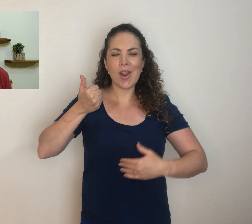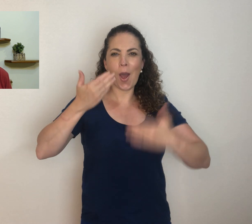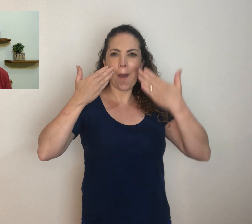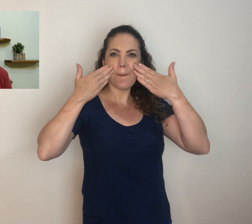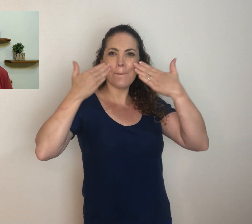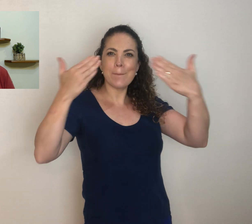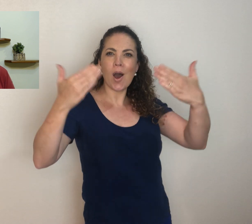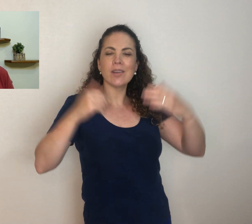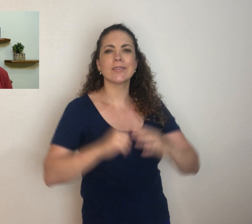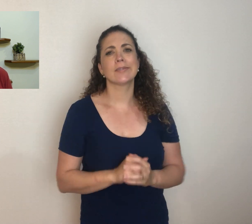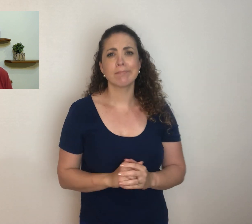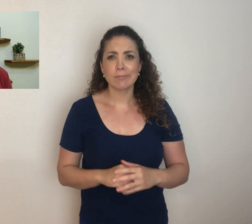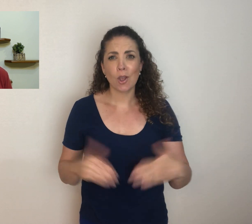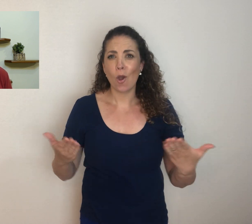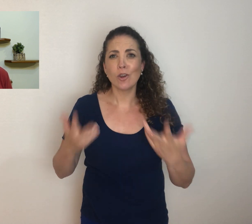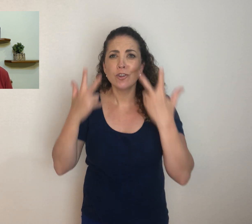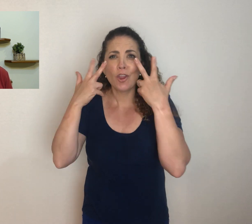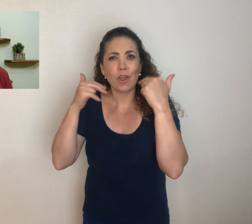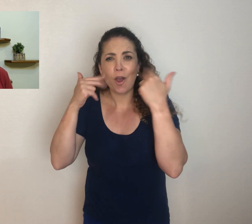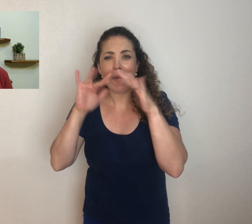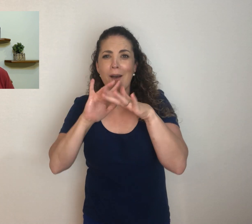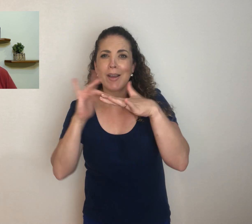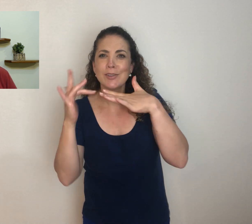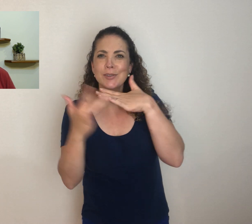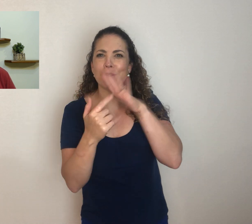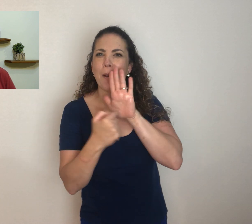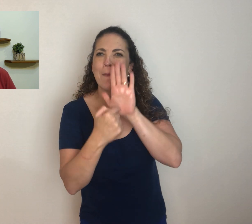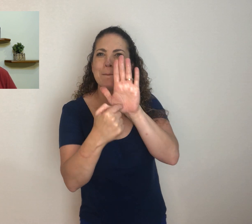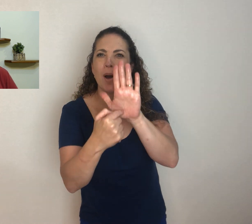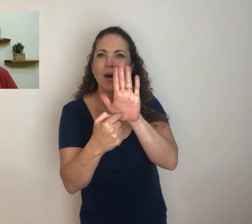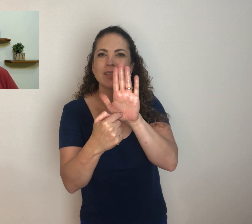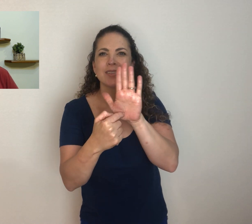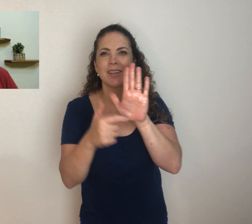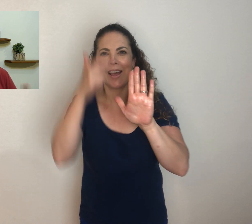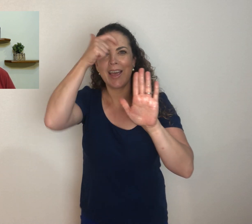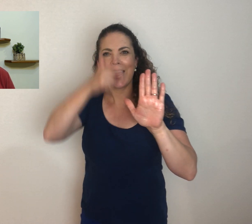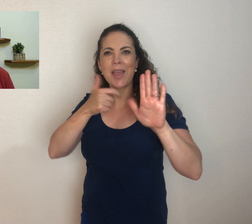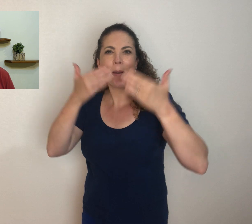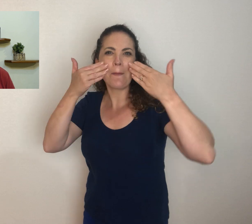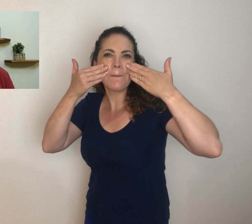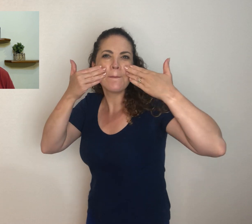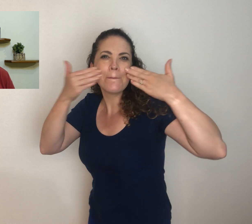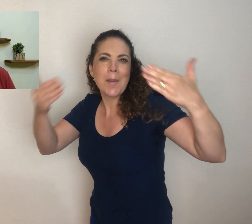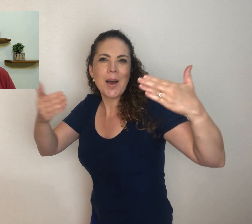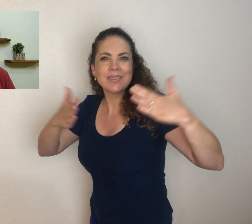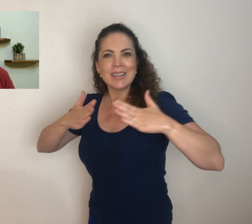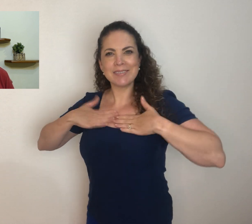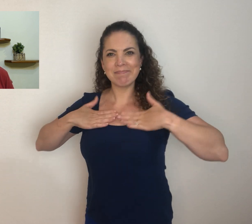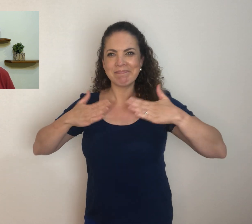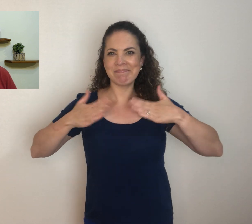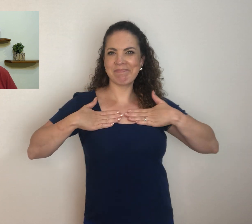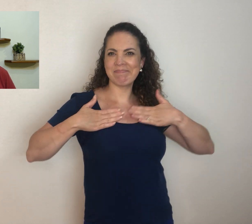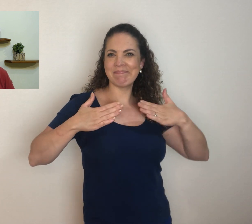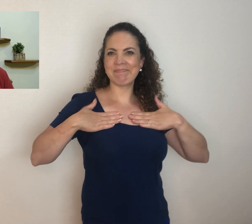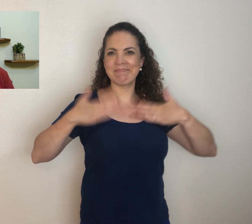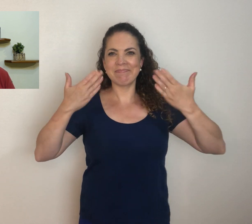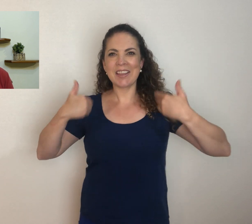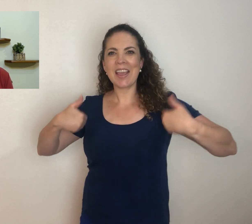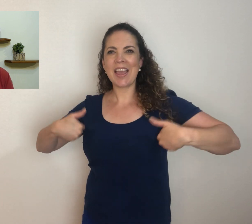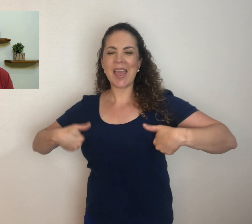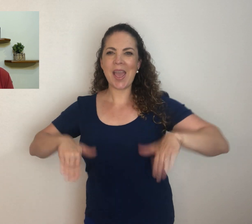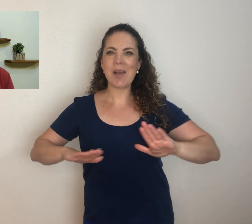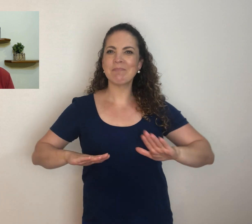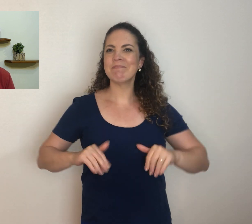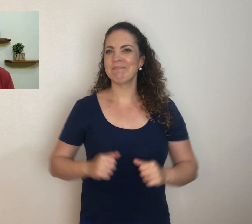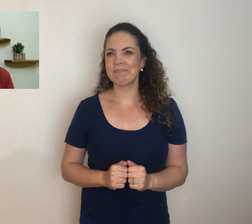redes sociais e por aí. O mundo não só faz isto, como diz que todo mundo tem que